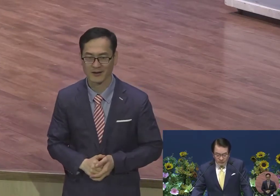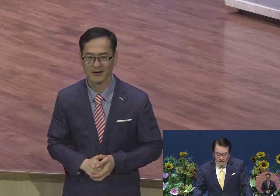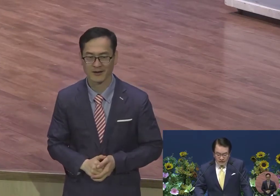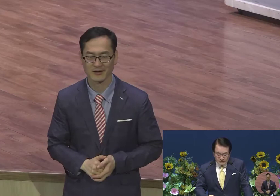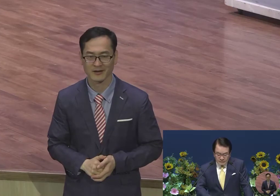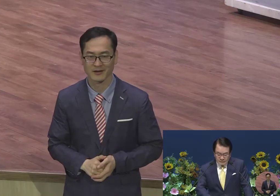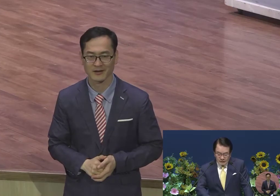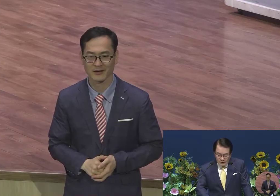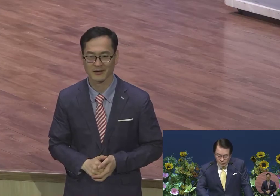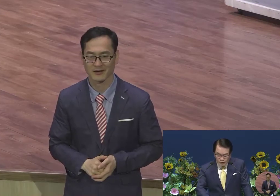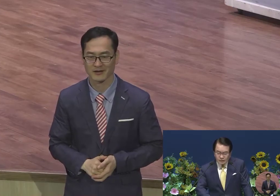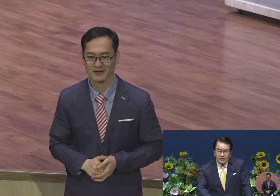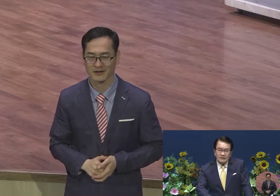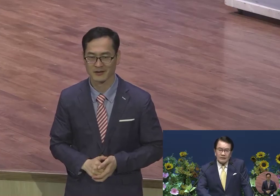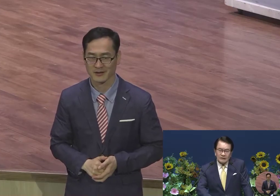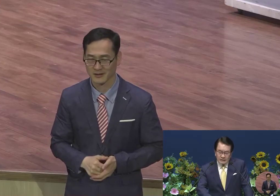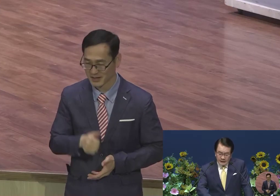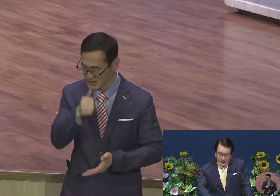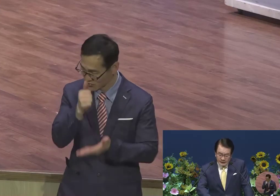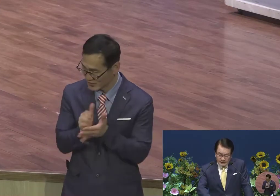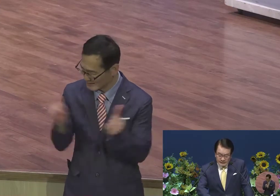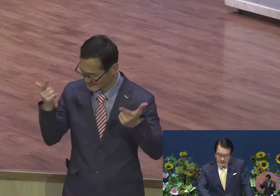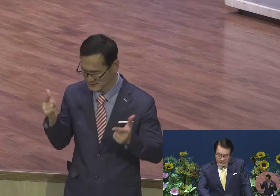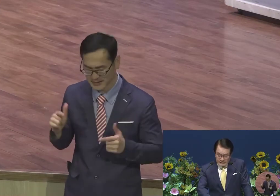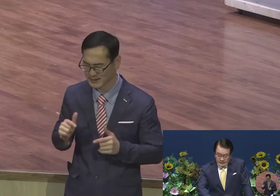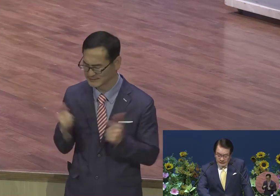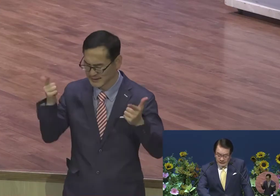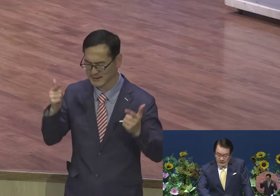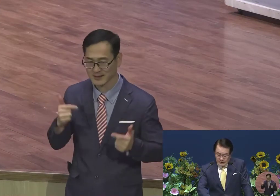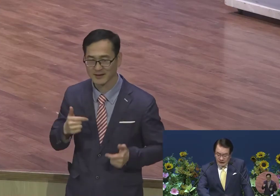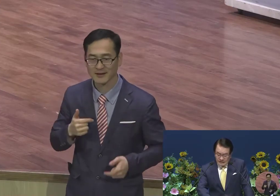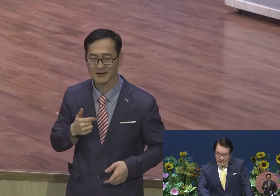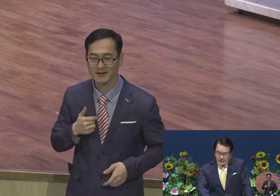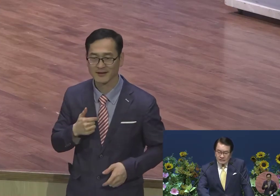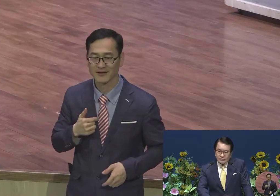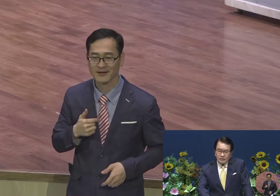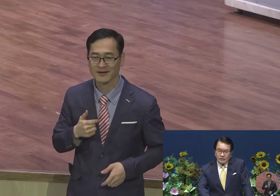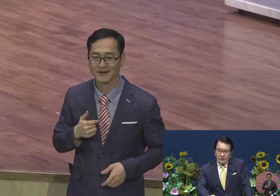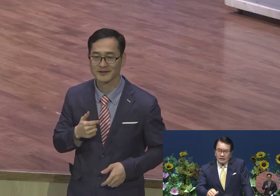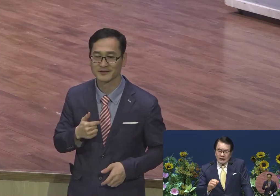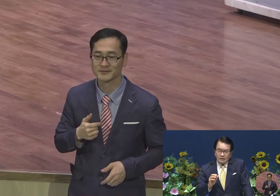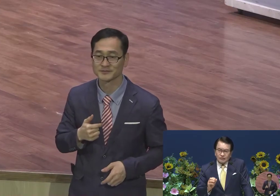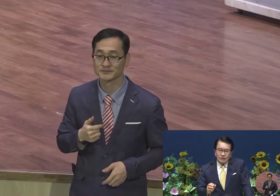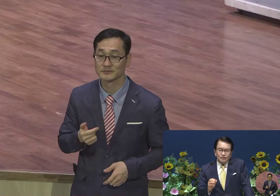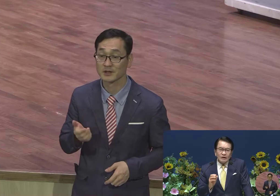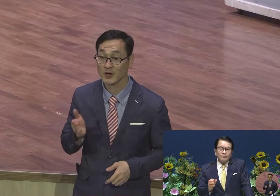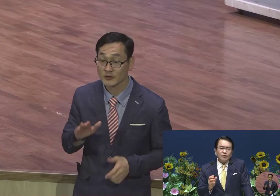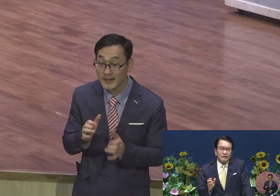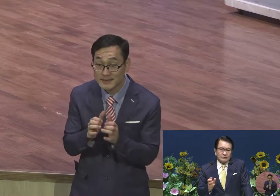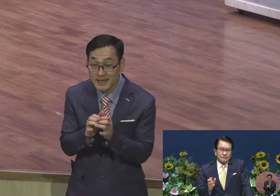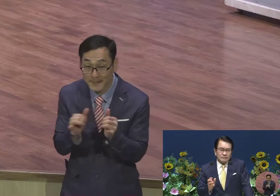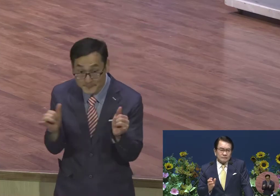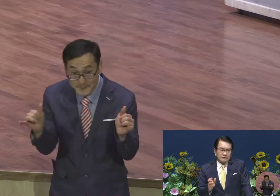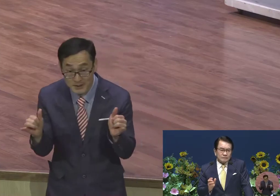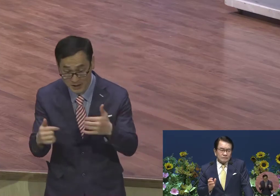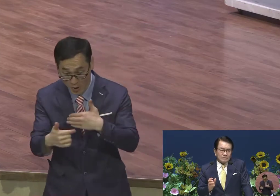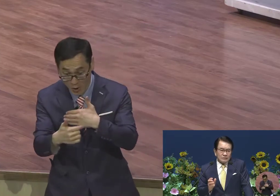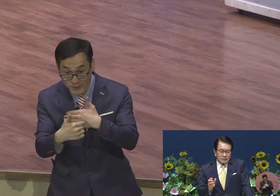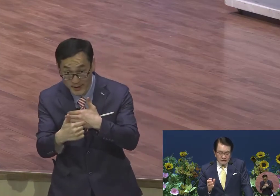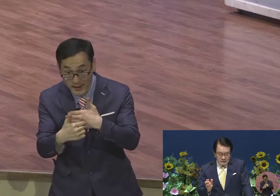아니라고 생각합니다 내가 무슨 죄인이야 그런데 여러분들 아셔야 될 것은요 인간은 단순히 눈에 보이는